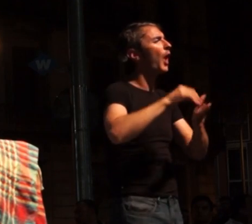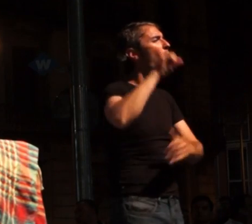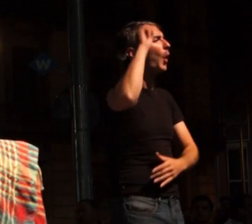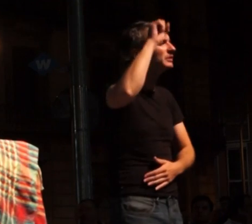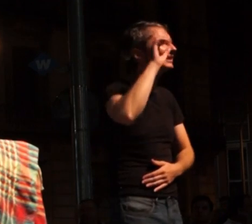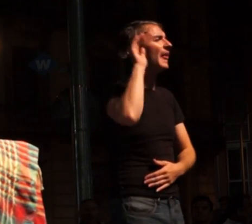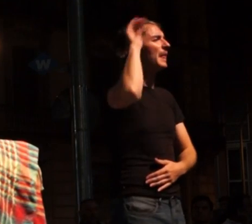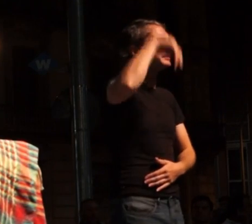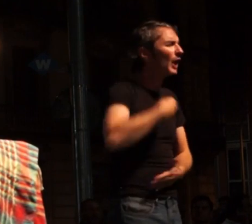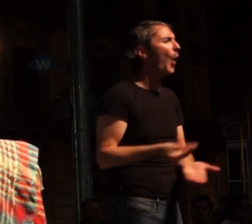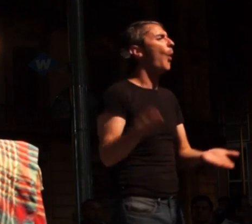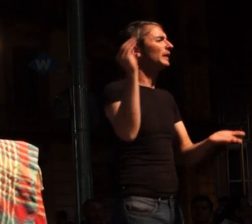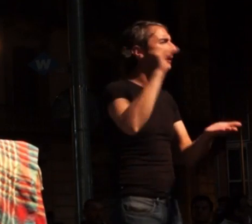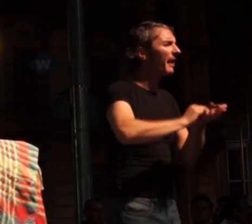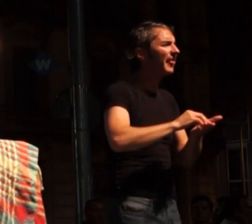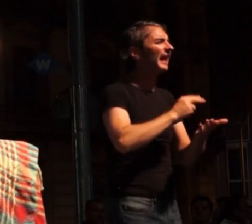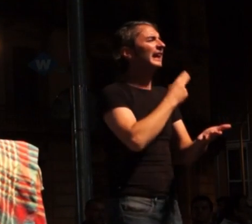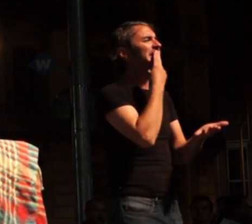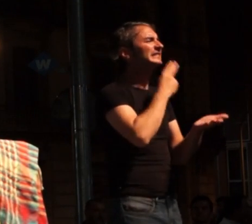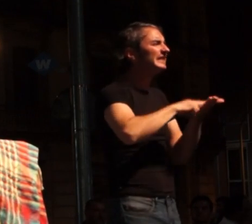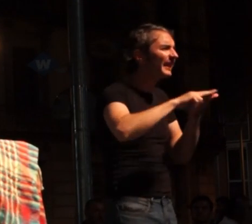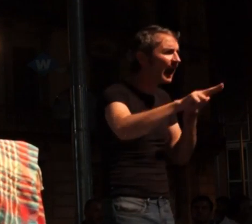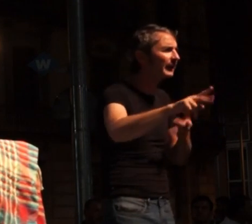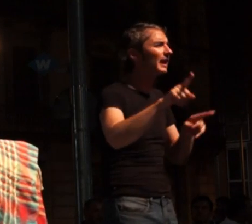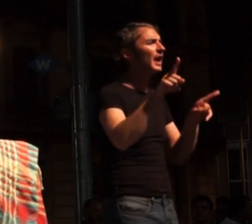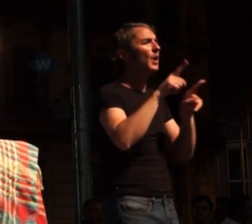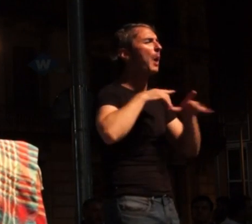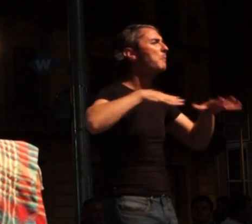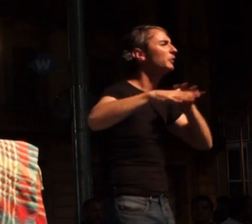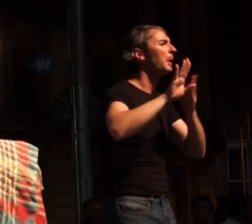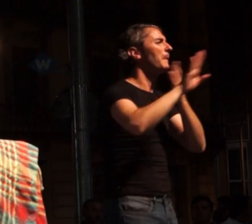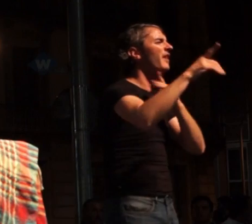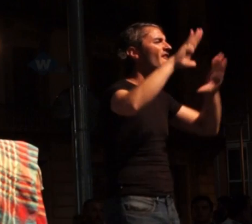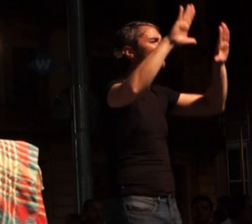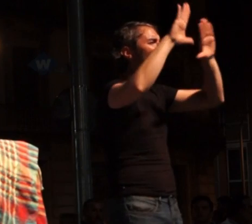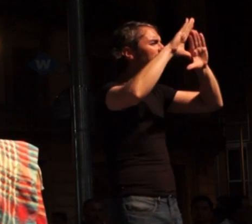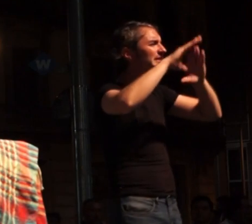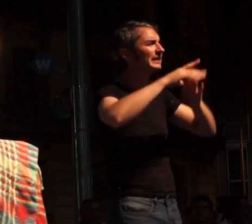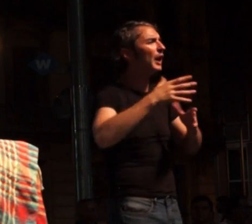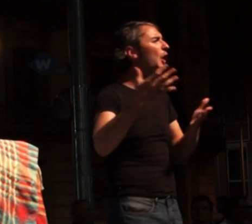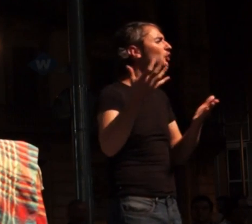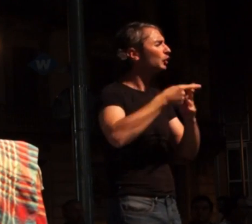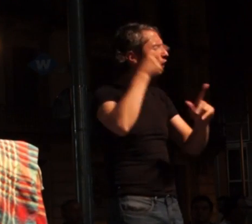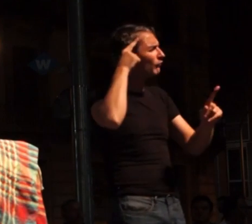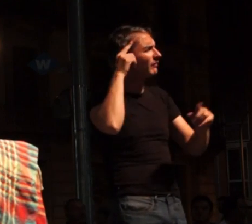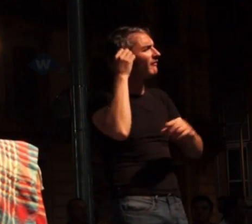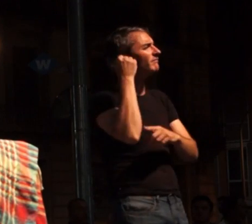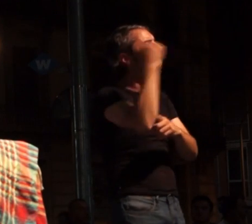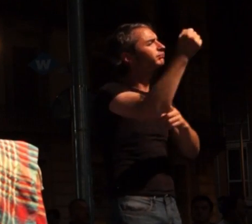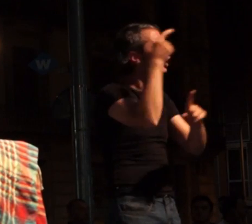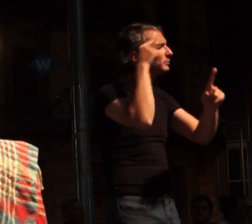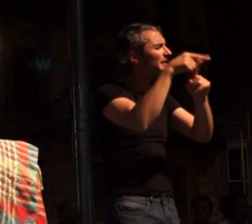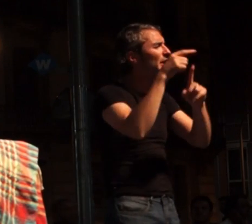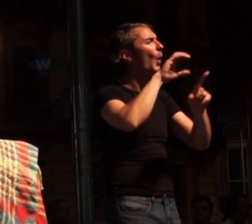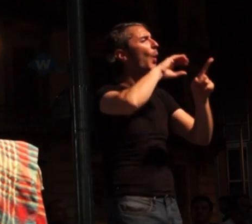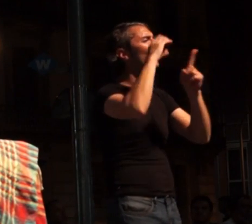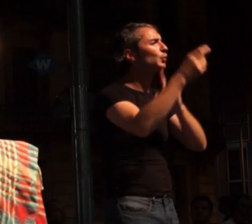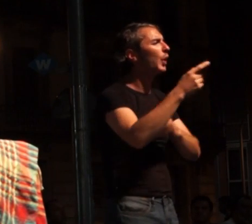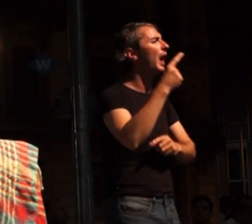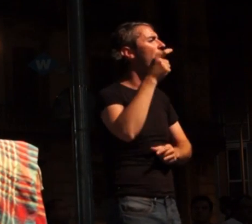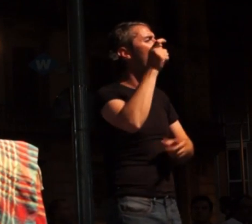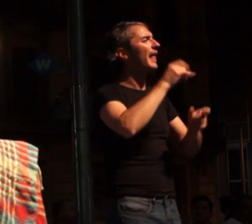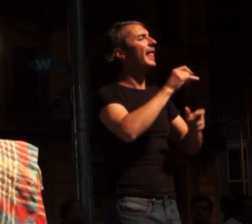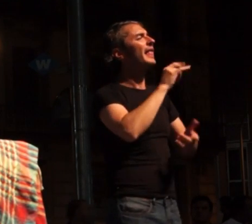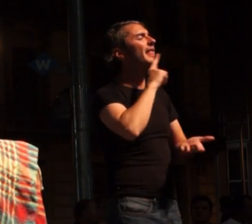anarquistes, independentistes, sindicats i moviments veïnals, feministes, per la cultura i les festes populars, de recuperació de la